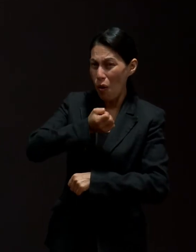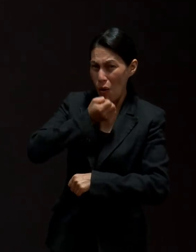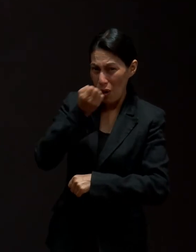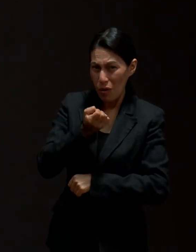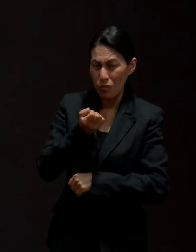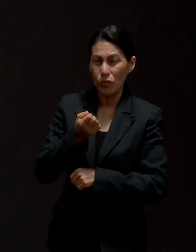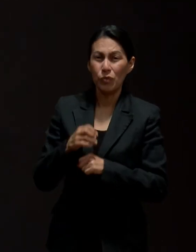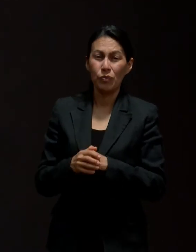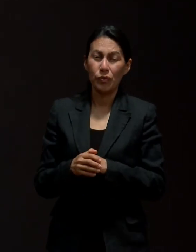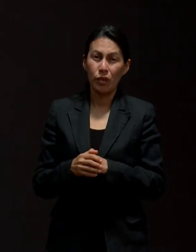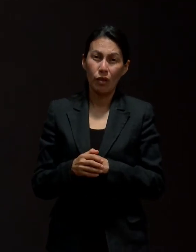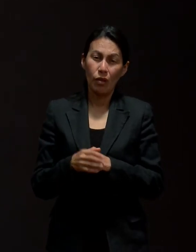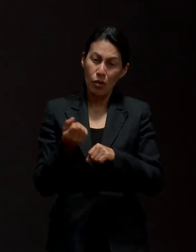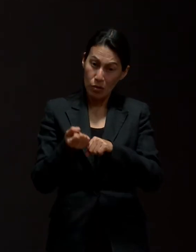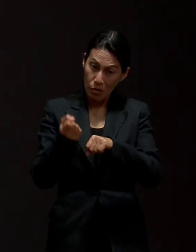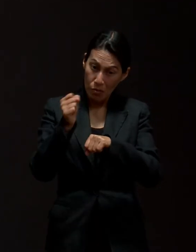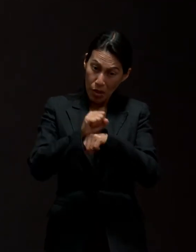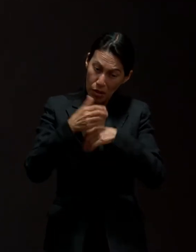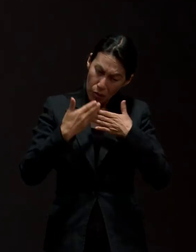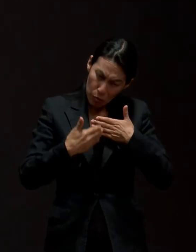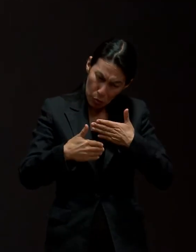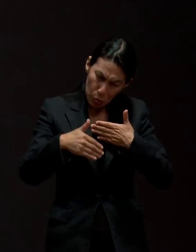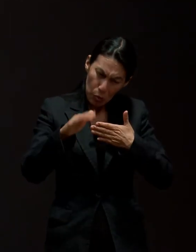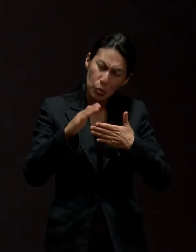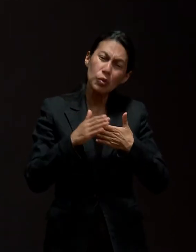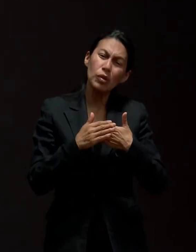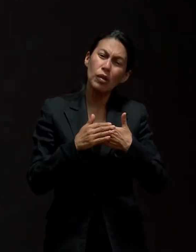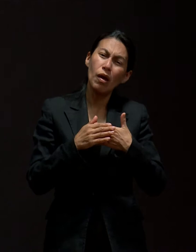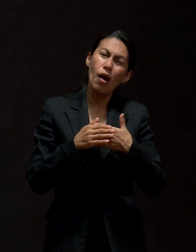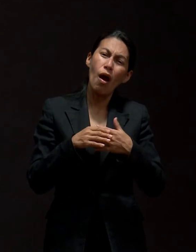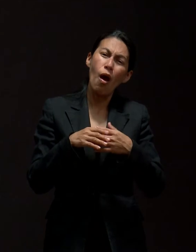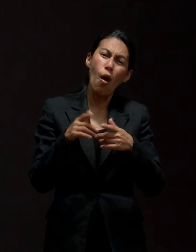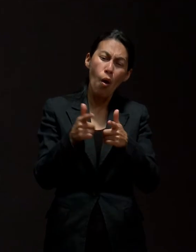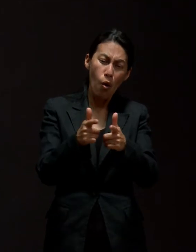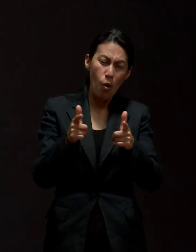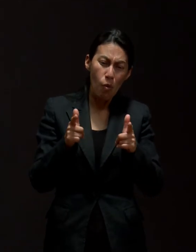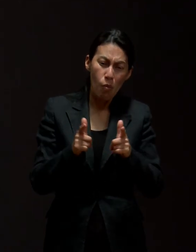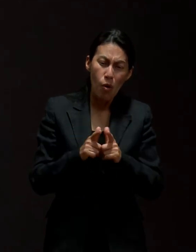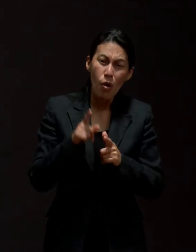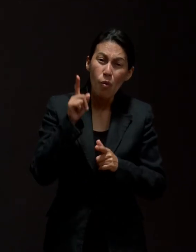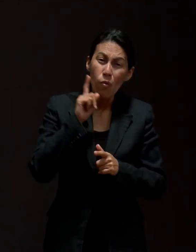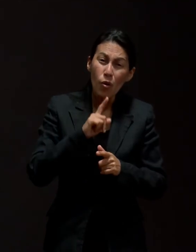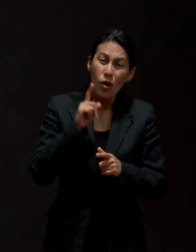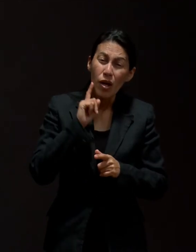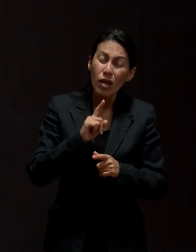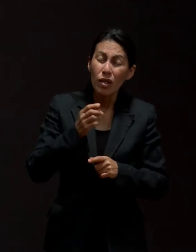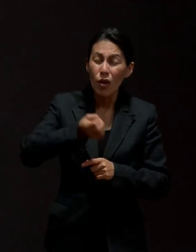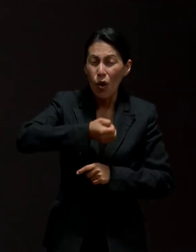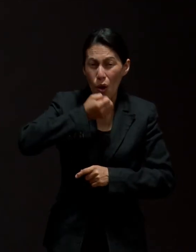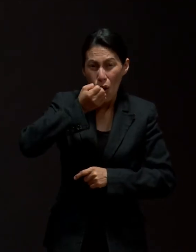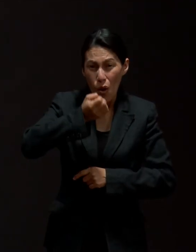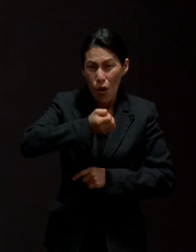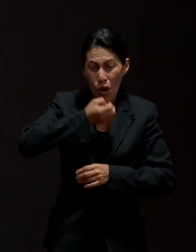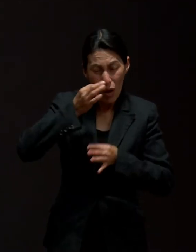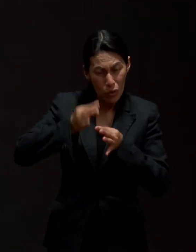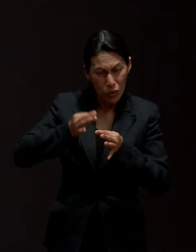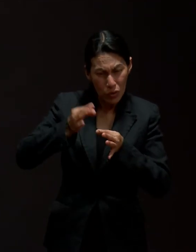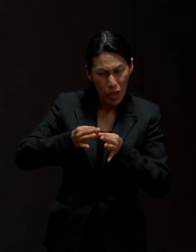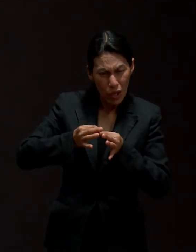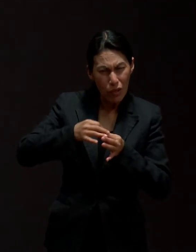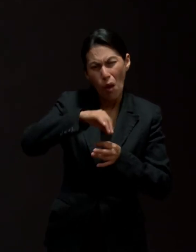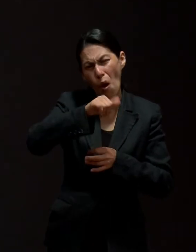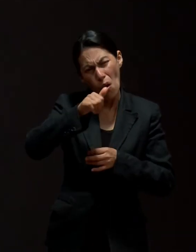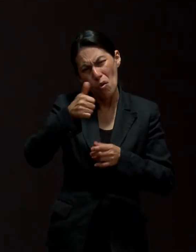Y durante toda la semana, hay un grupo de hermosas mujeres, las